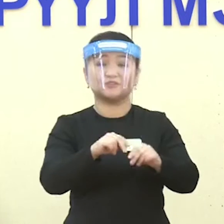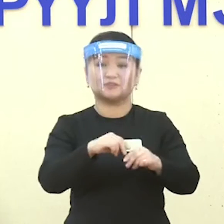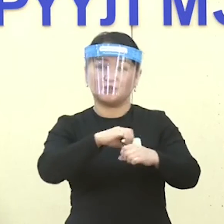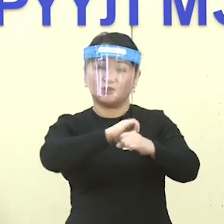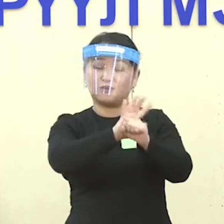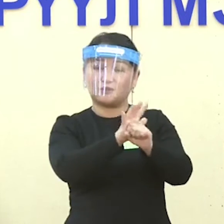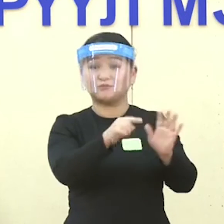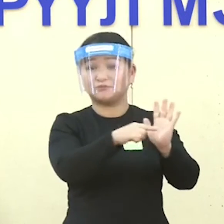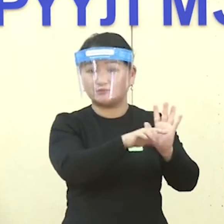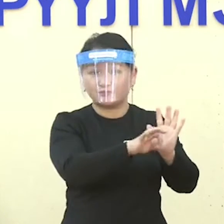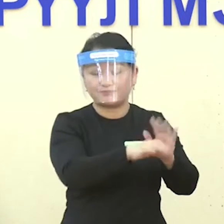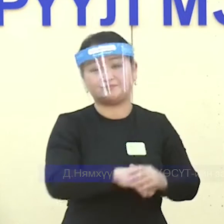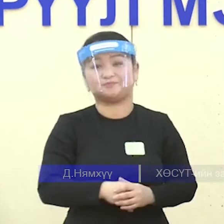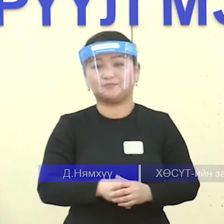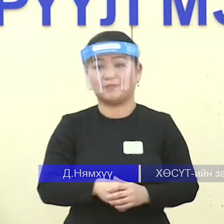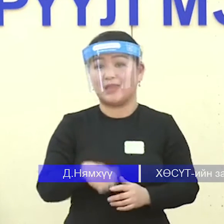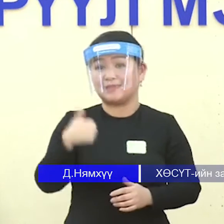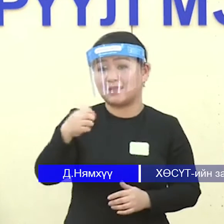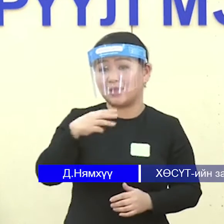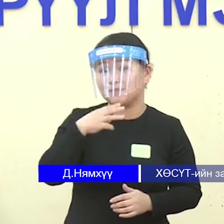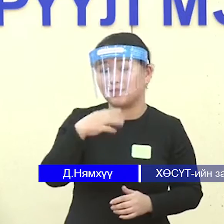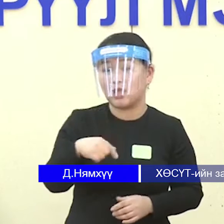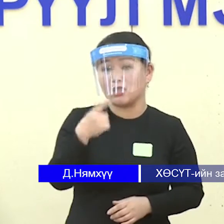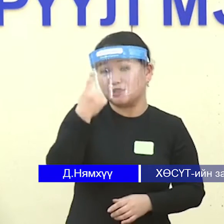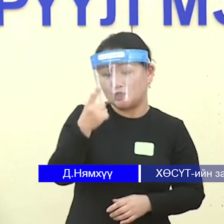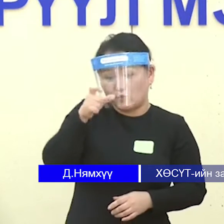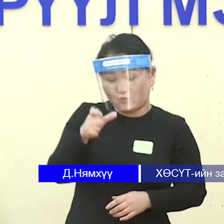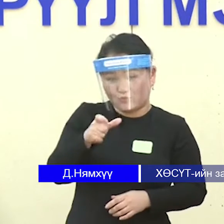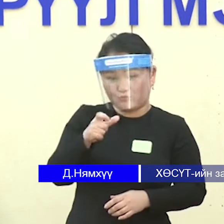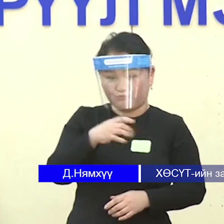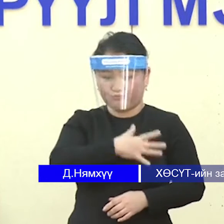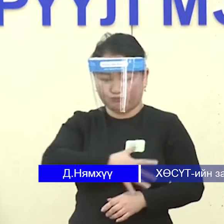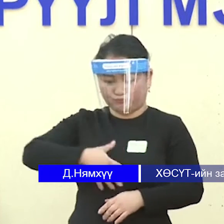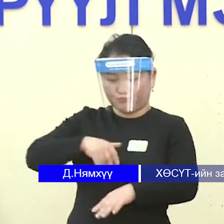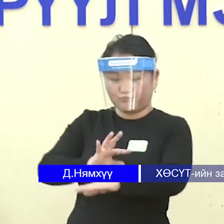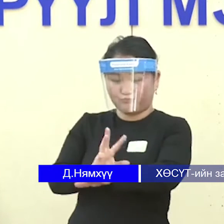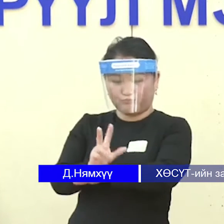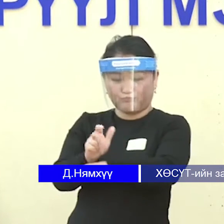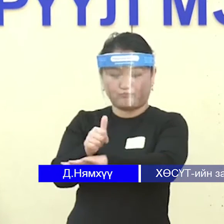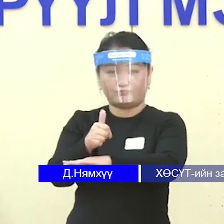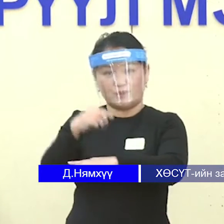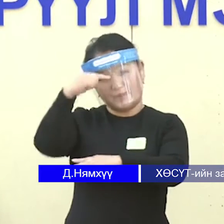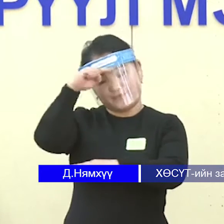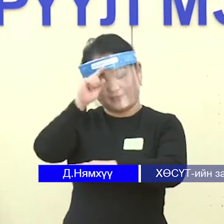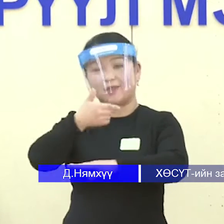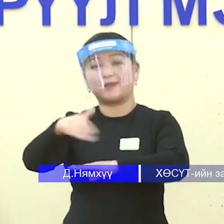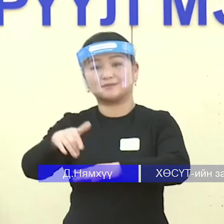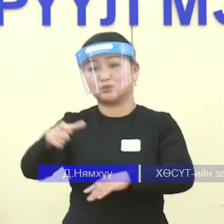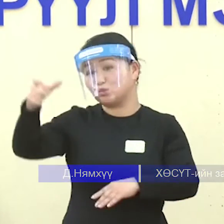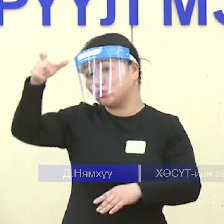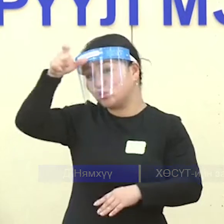Сайн мэддээвээн нэг хүн эдгэрч гарсэн энэ ол туркэйн эргэн эдгэрч гардааа.